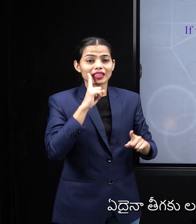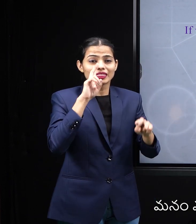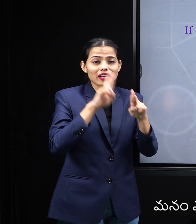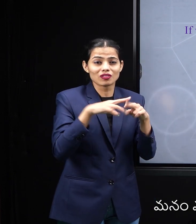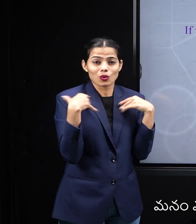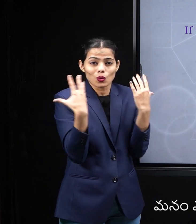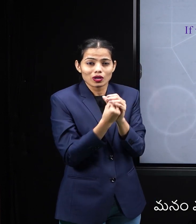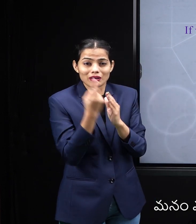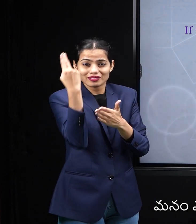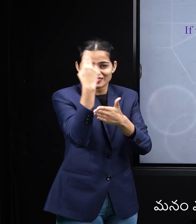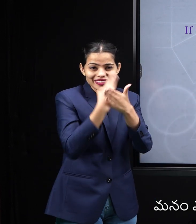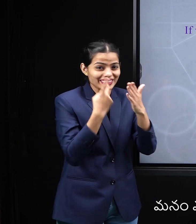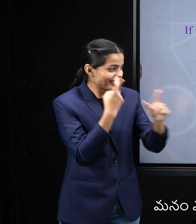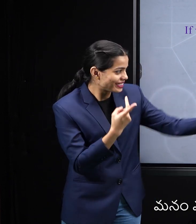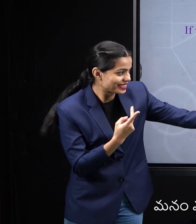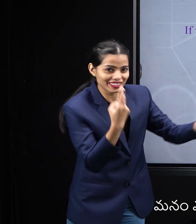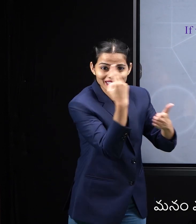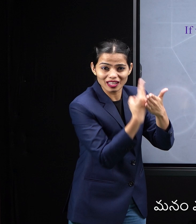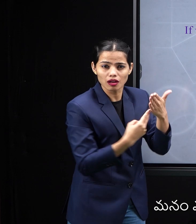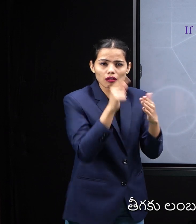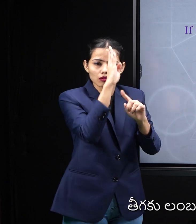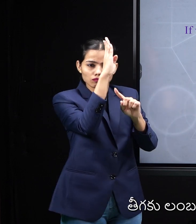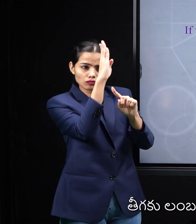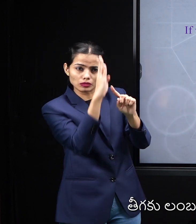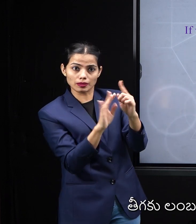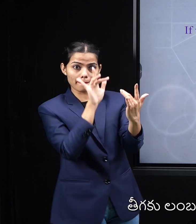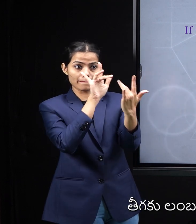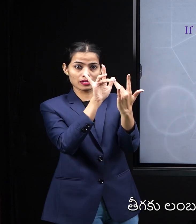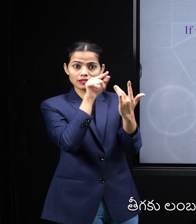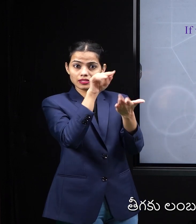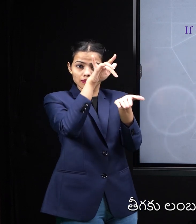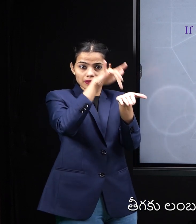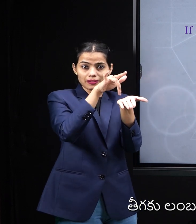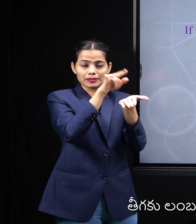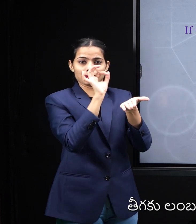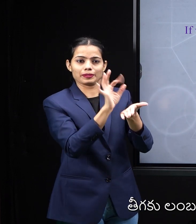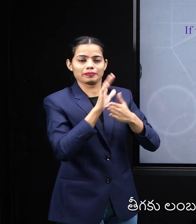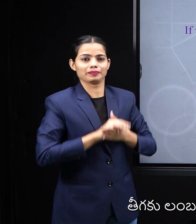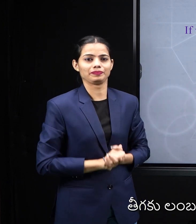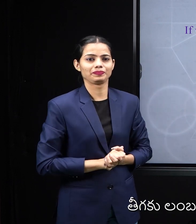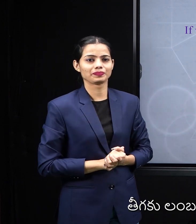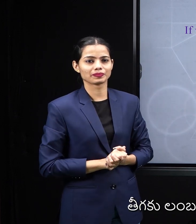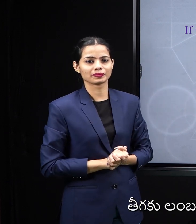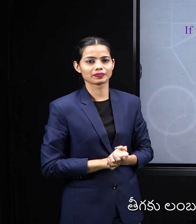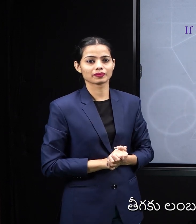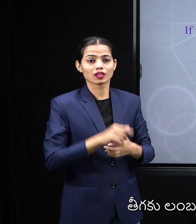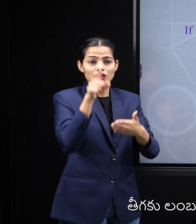మనం వృత్తం యొక్క కేంద్రం నుండి తీగకు లంబంగా గీస్తే అది తీగను విభజిస్తుంది.